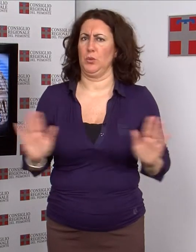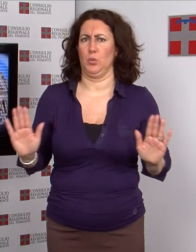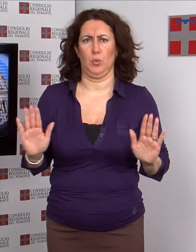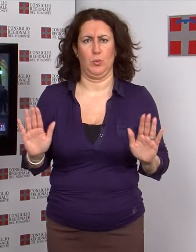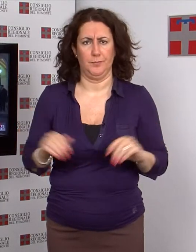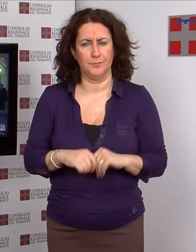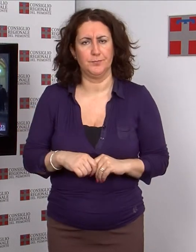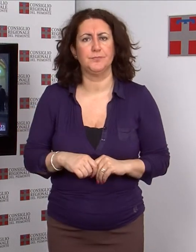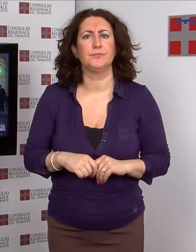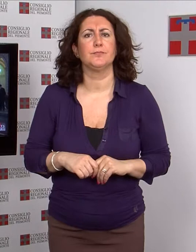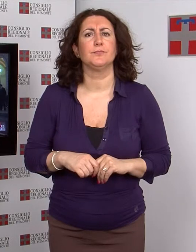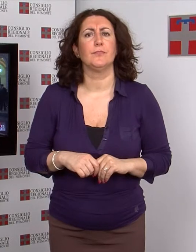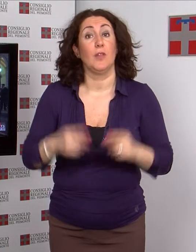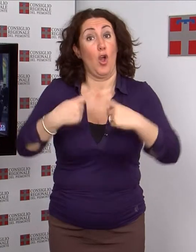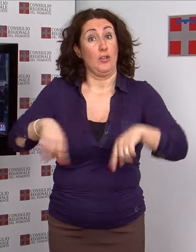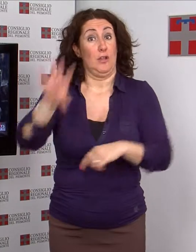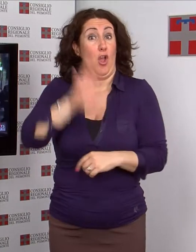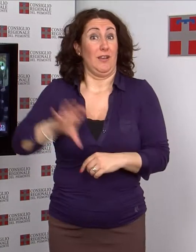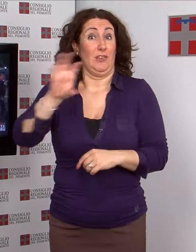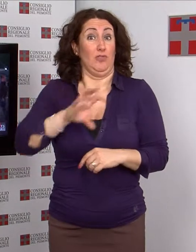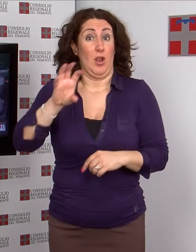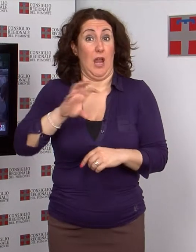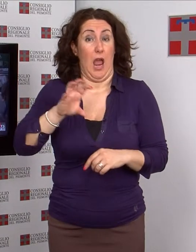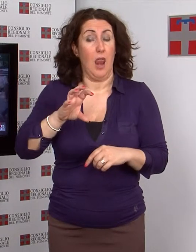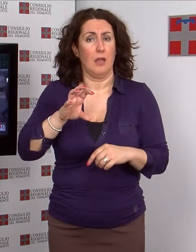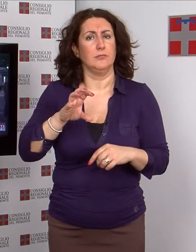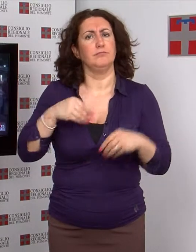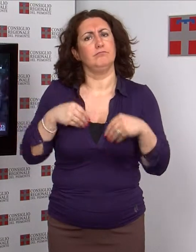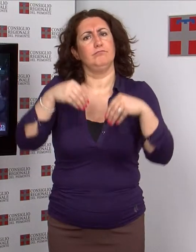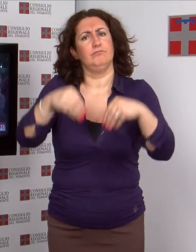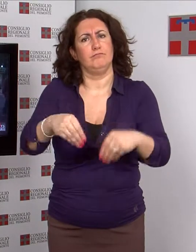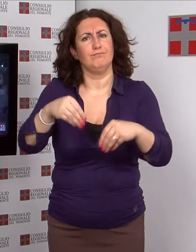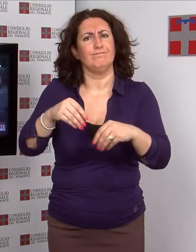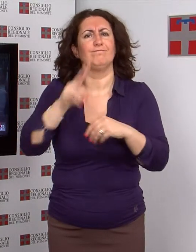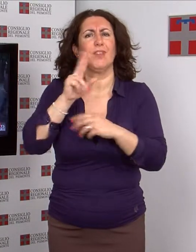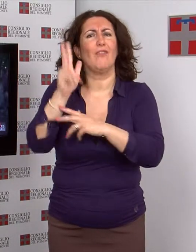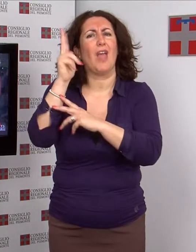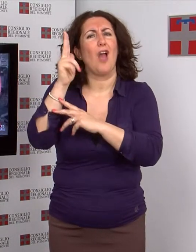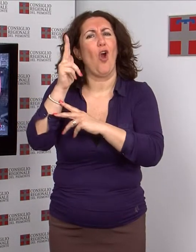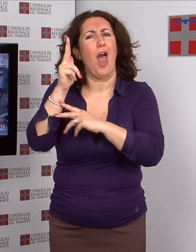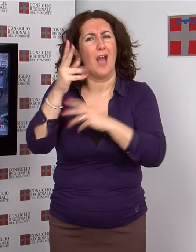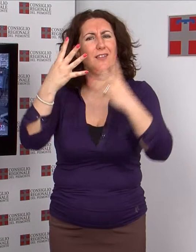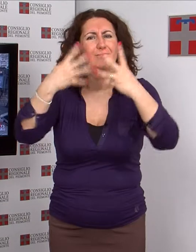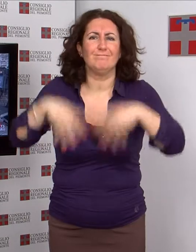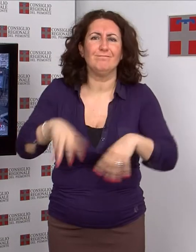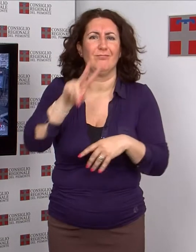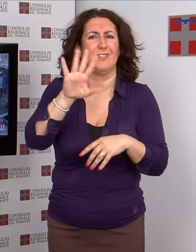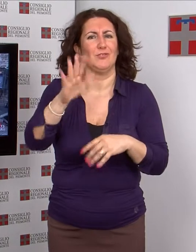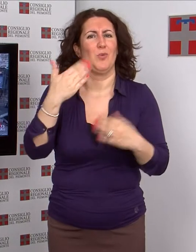il consiglio regionale partecipa alla fiaccolata organizzata in occasione del 25 aprile e promuove con il Comitato Resistenza